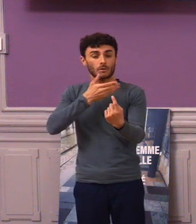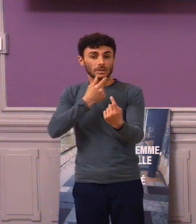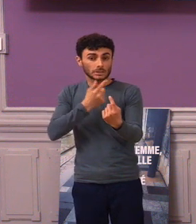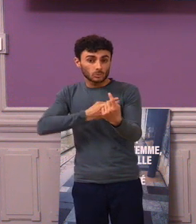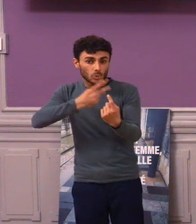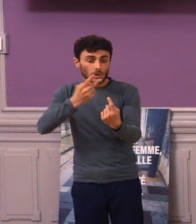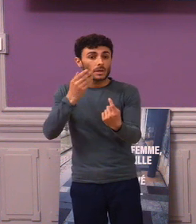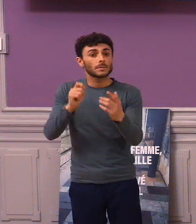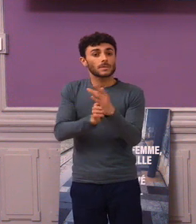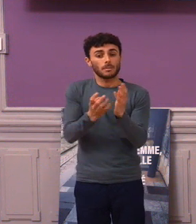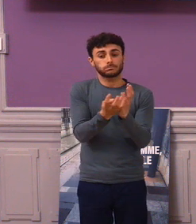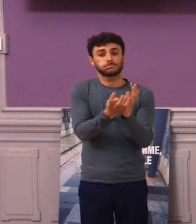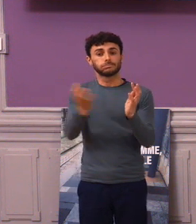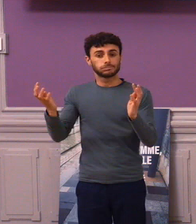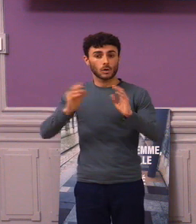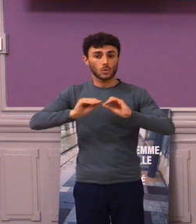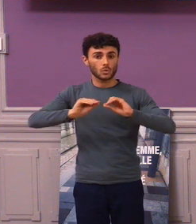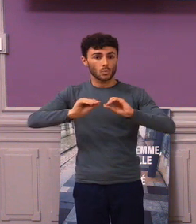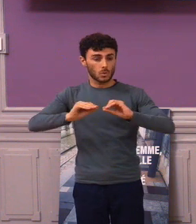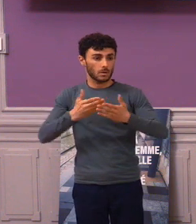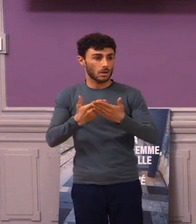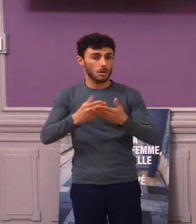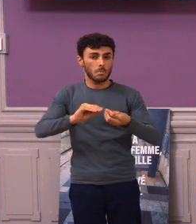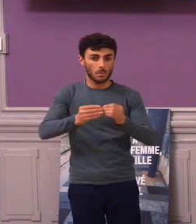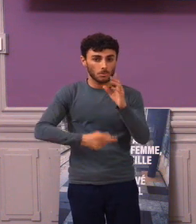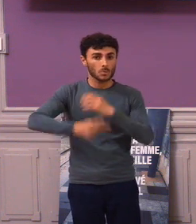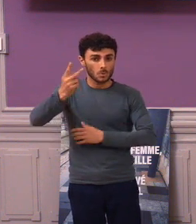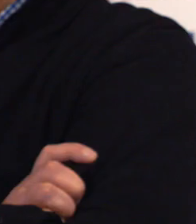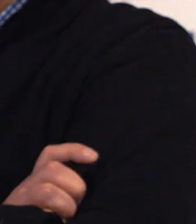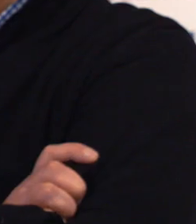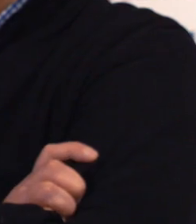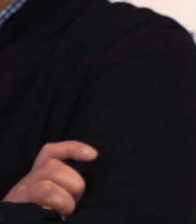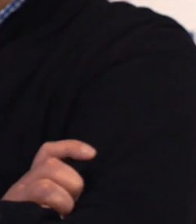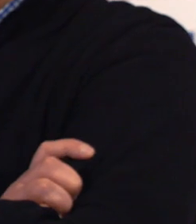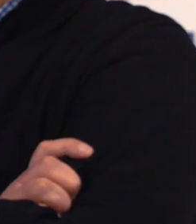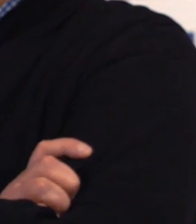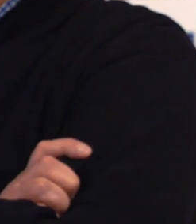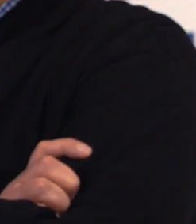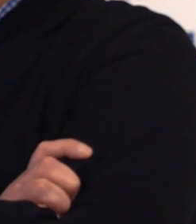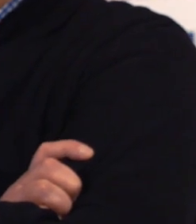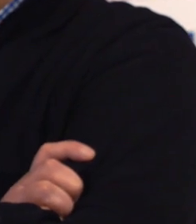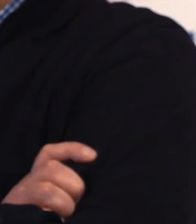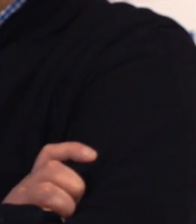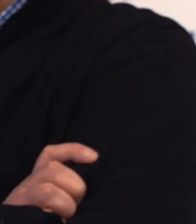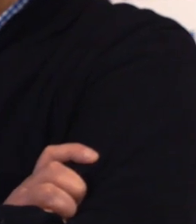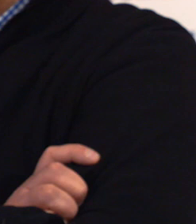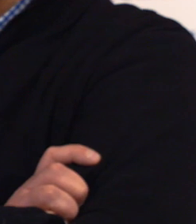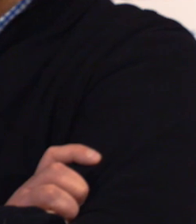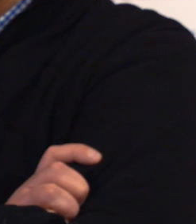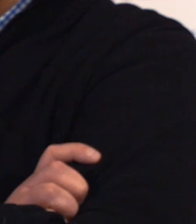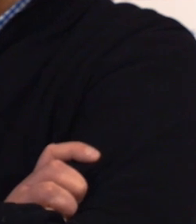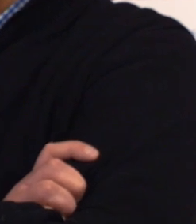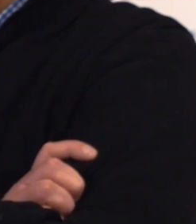cours collectifs ça pose plein de problèmes mais c'est très intéressant parce qu'il faut trouver des solutions tous les enseignants ne sont pas prêts